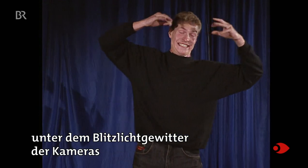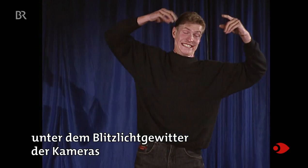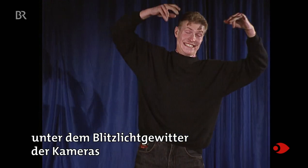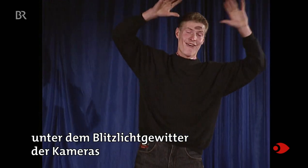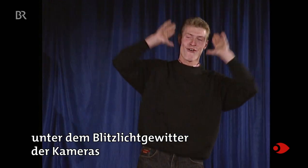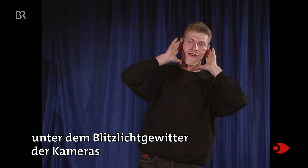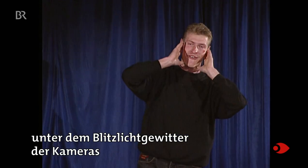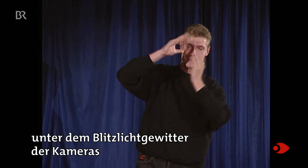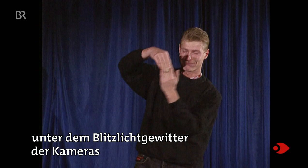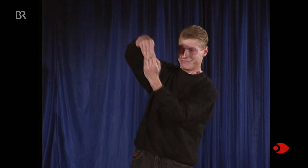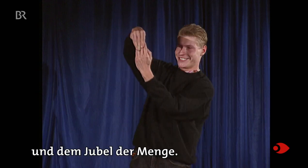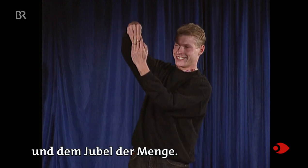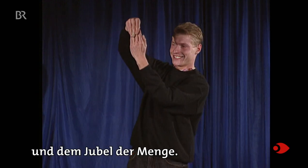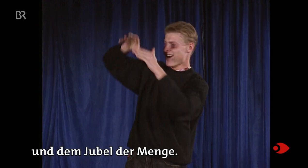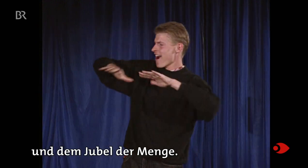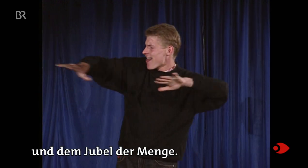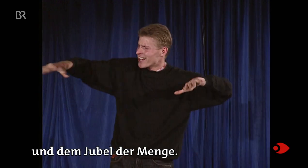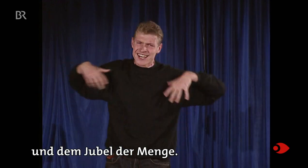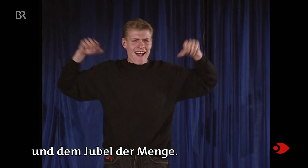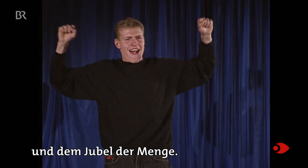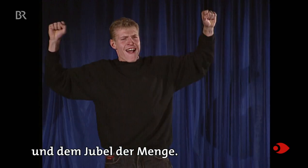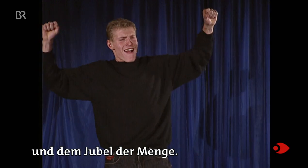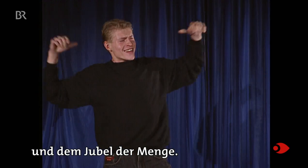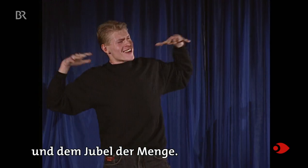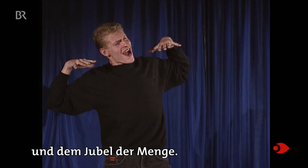der Kameras und dem Jubel der Menge.